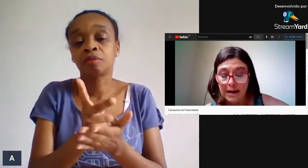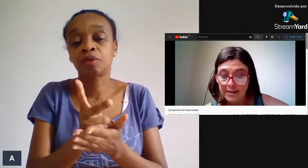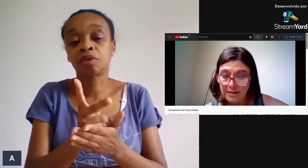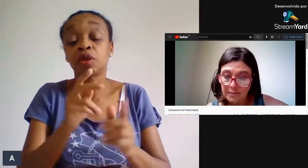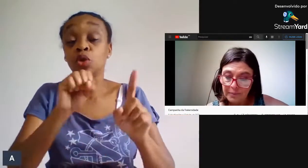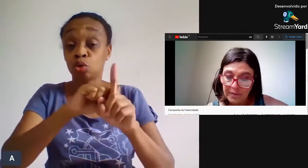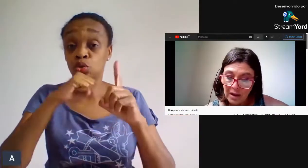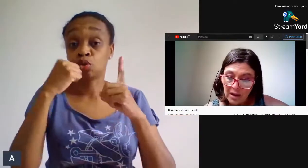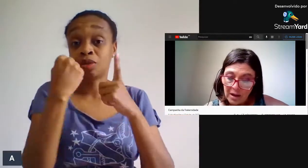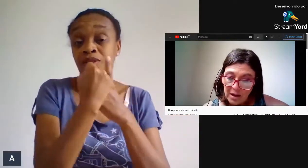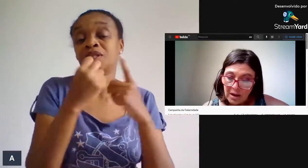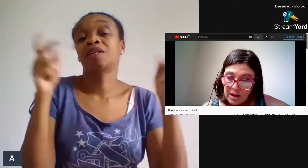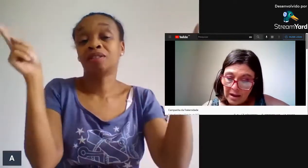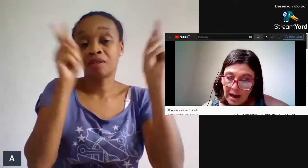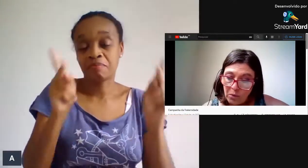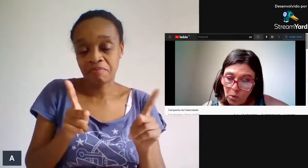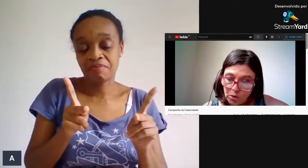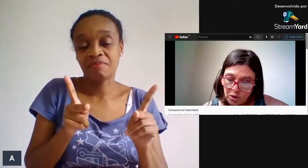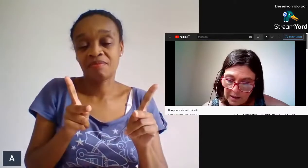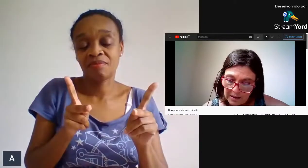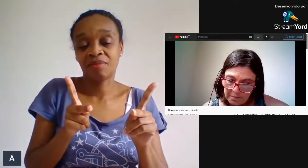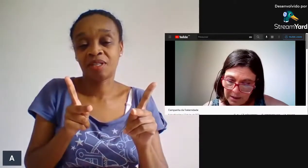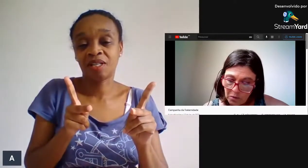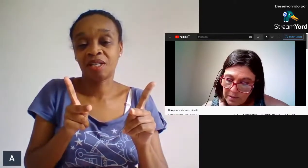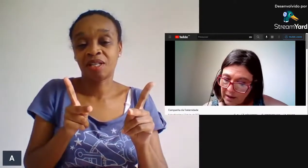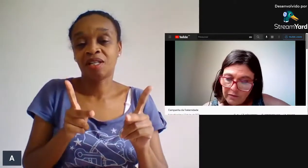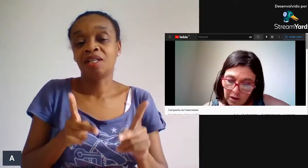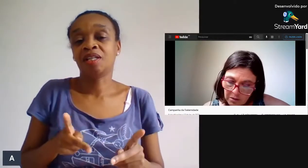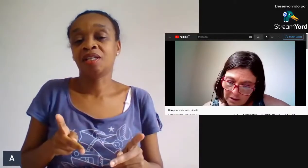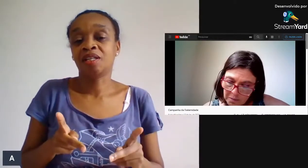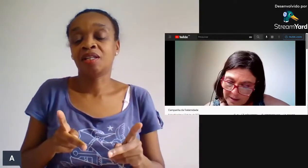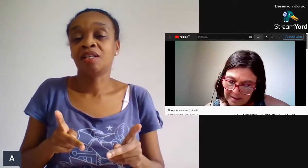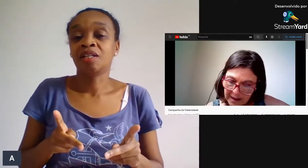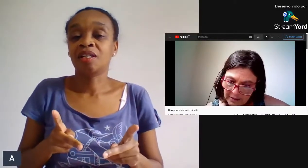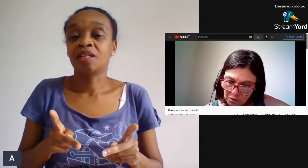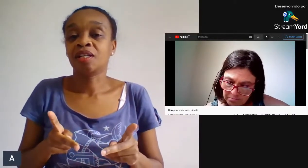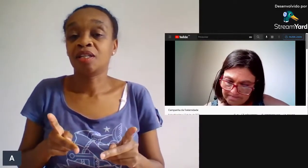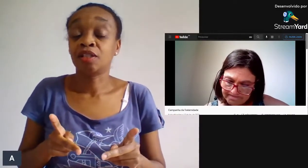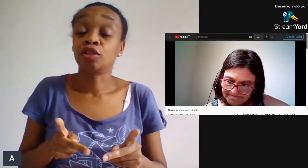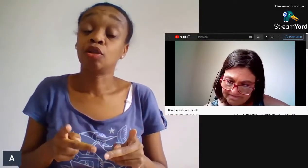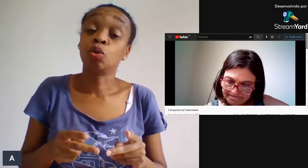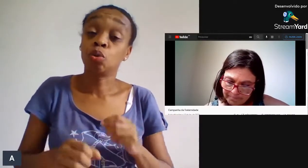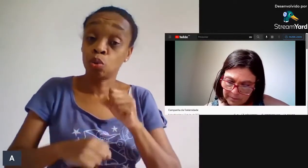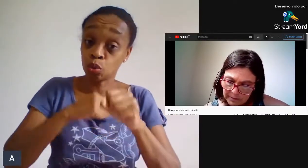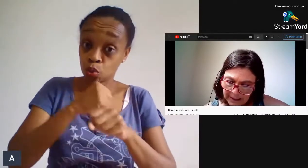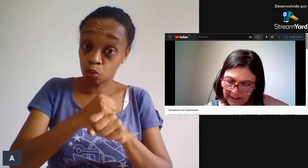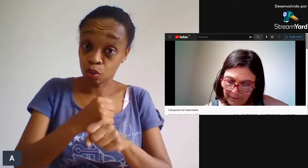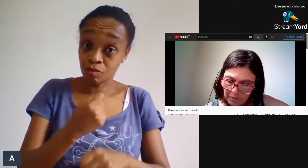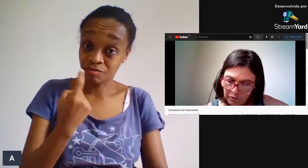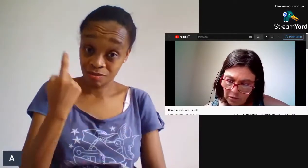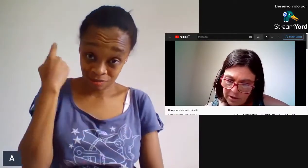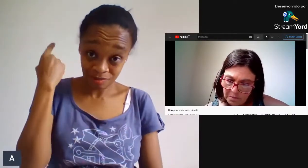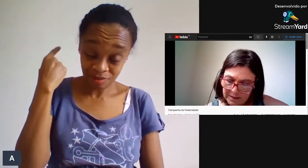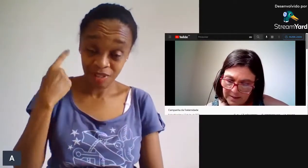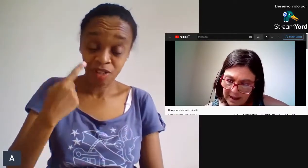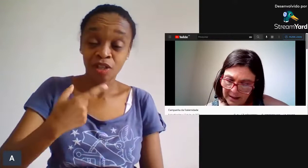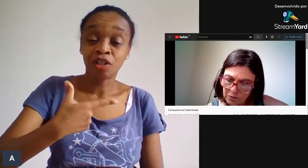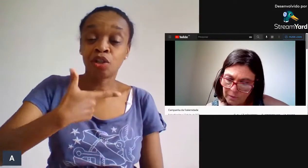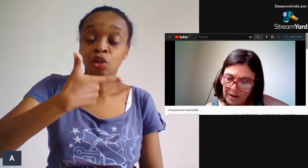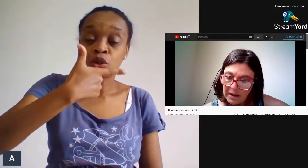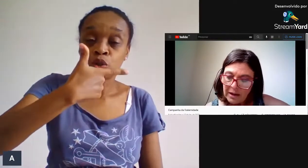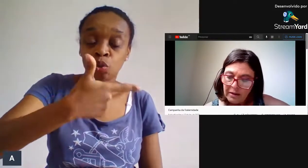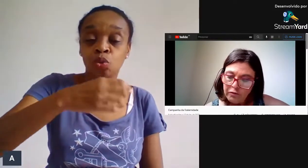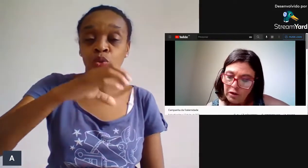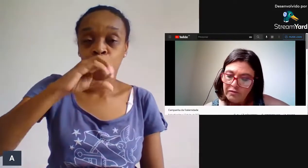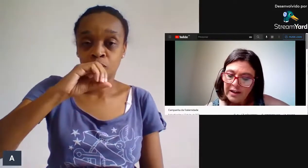Solidariedade e Paz, e a última campanha ecumênica foi o ano passado, né, foi o ano